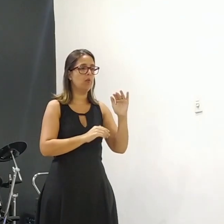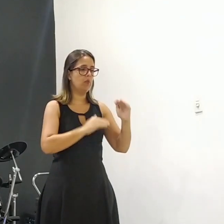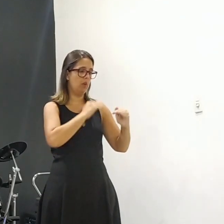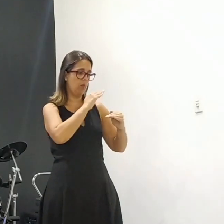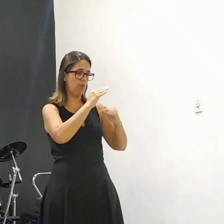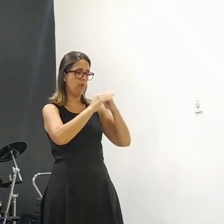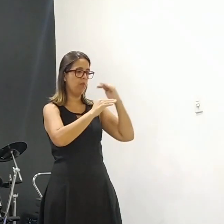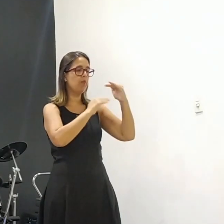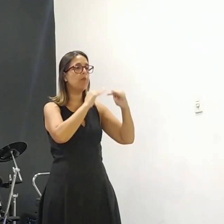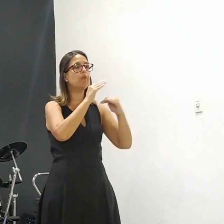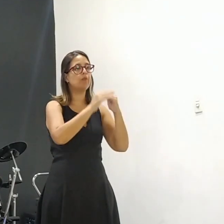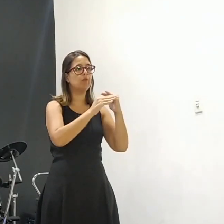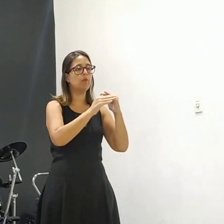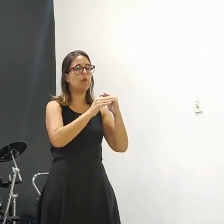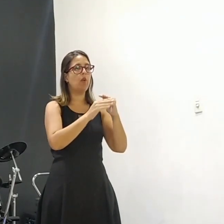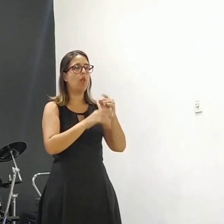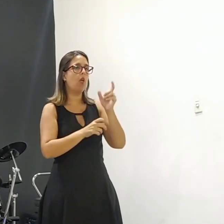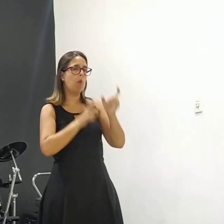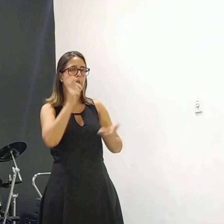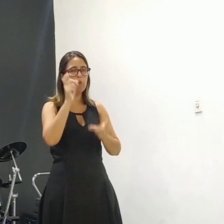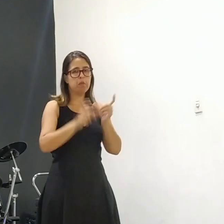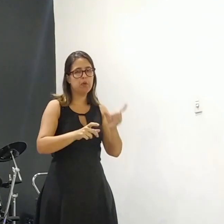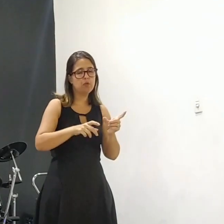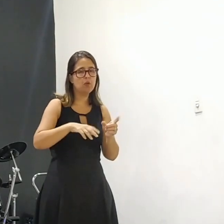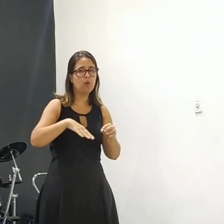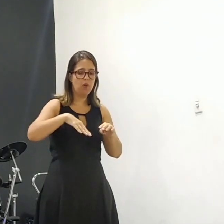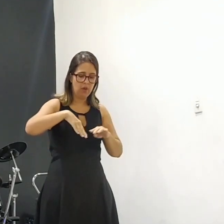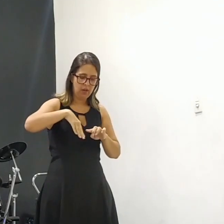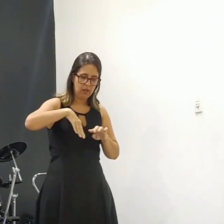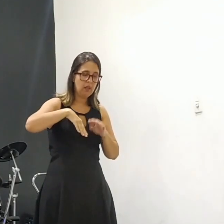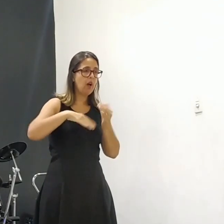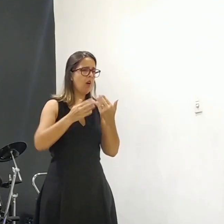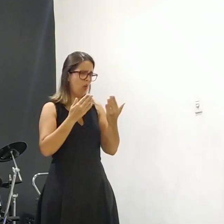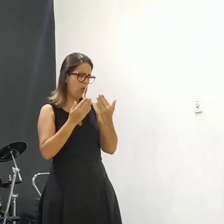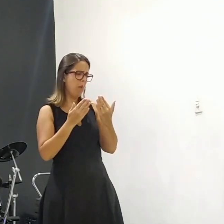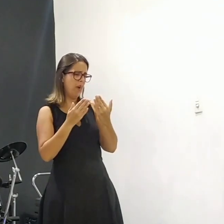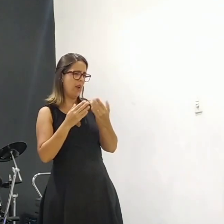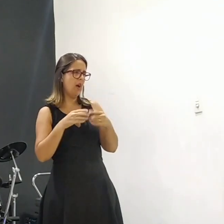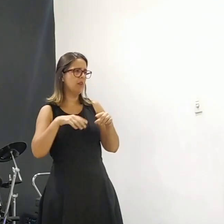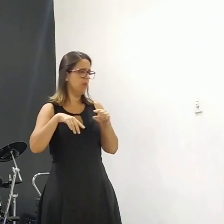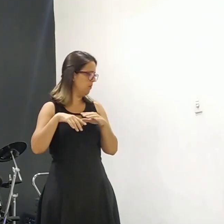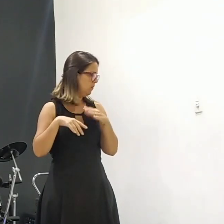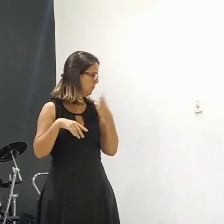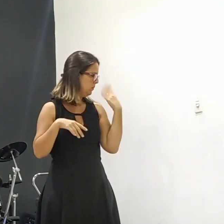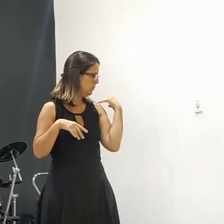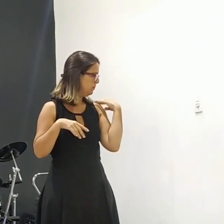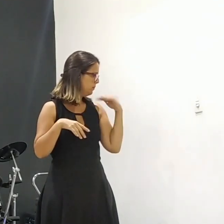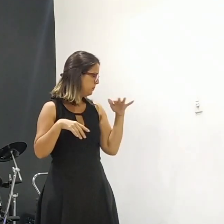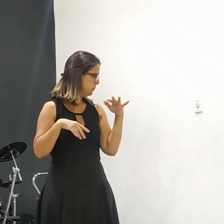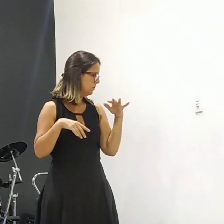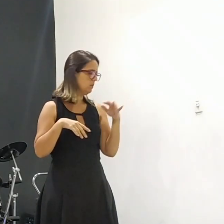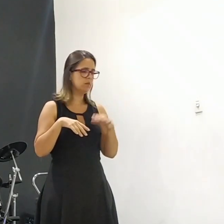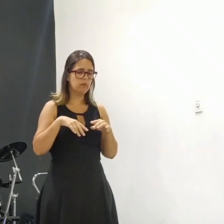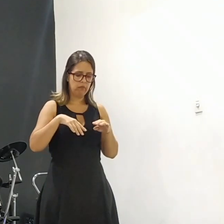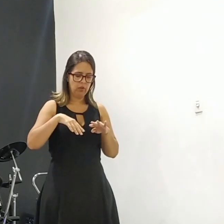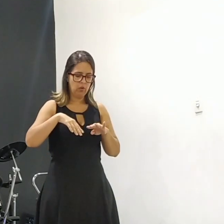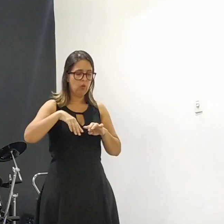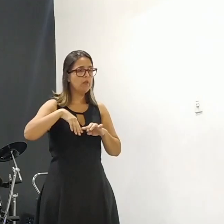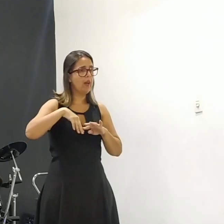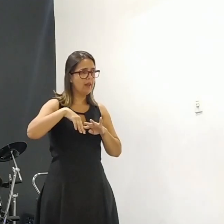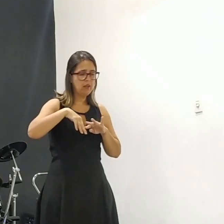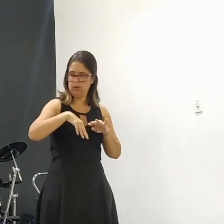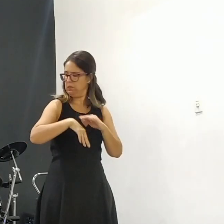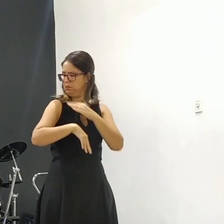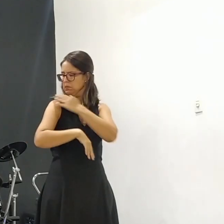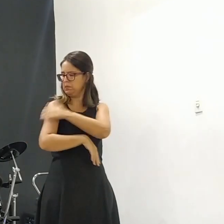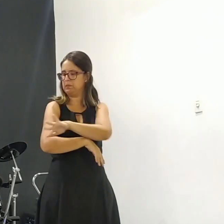nível, né? Uns estão ainda com água no tornozelo, outros já caminharam mais um pouco,